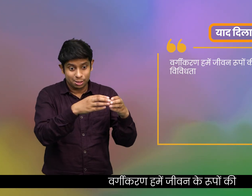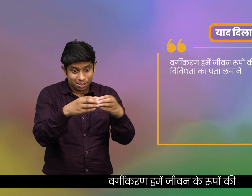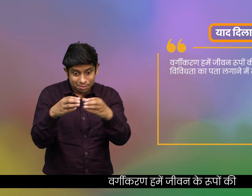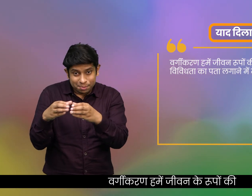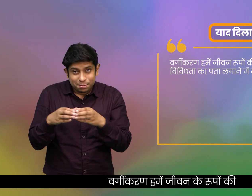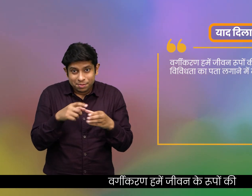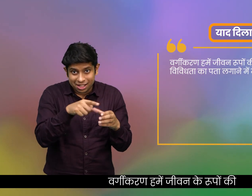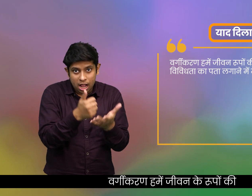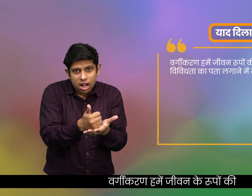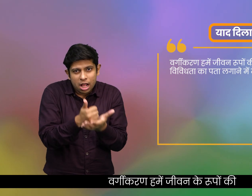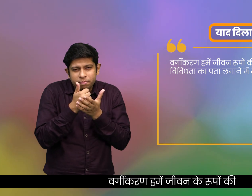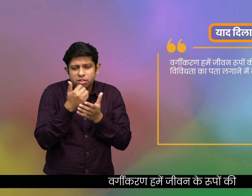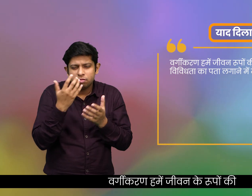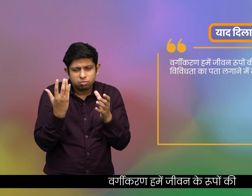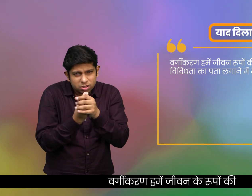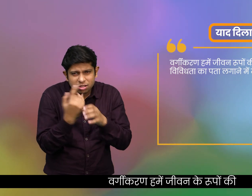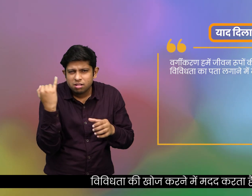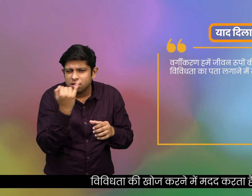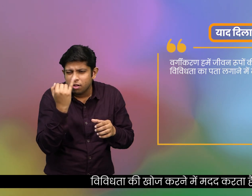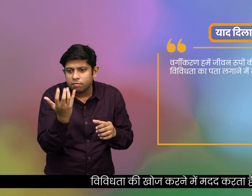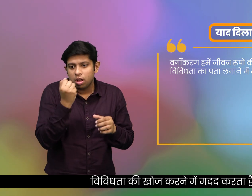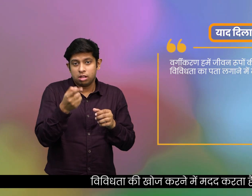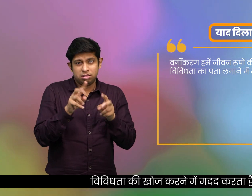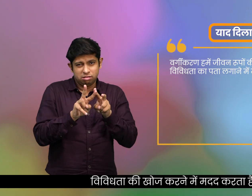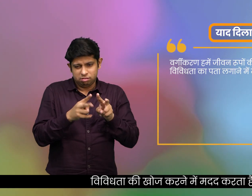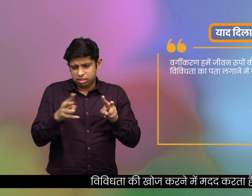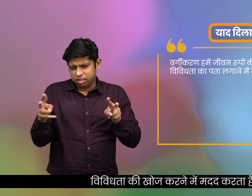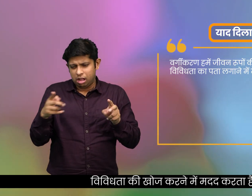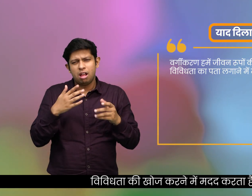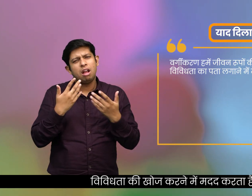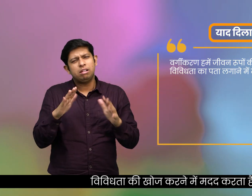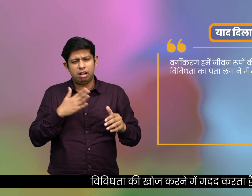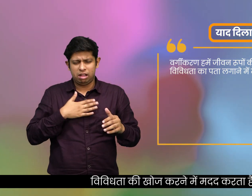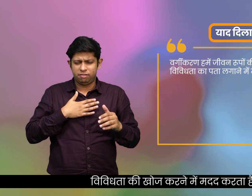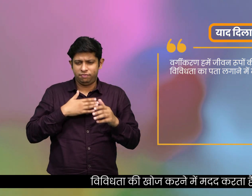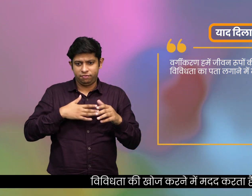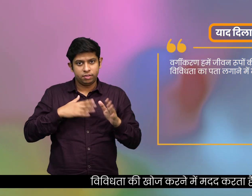वर्गीकरण हमें जीवन के रूपों की विविधता की खोज करने में मदद करता है।